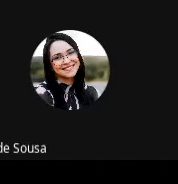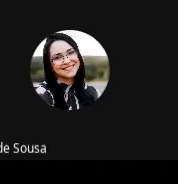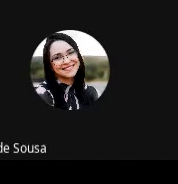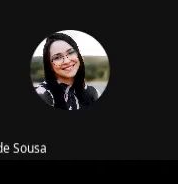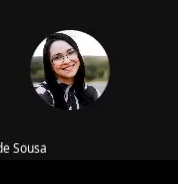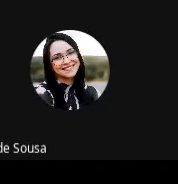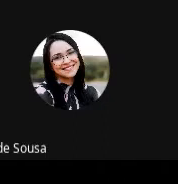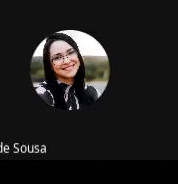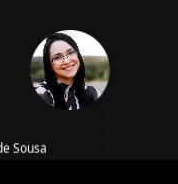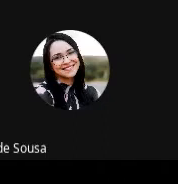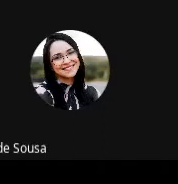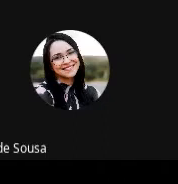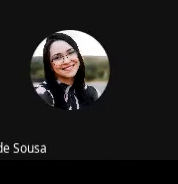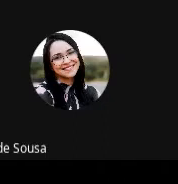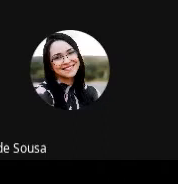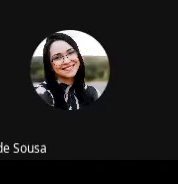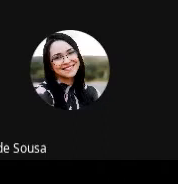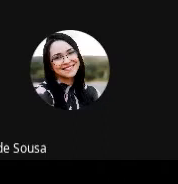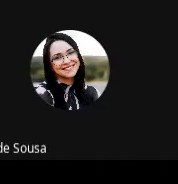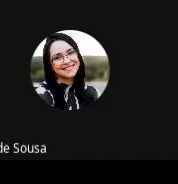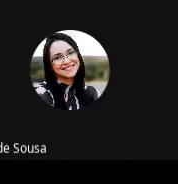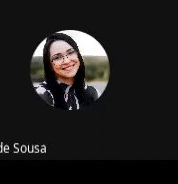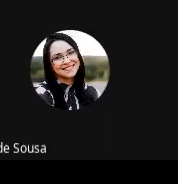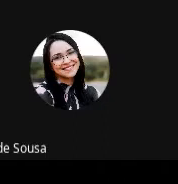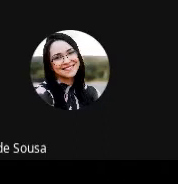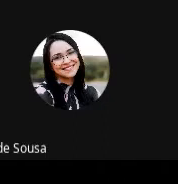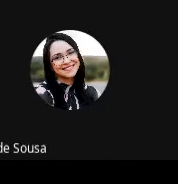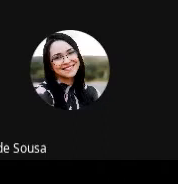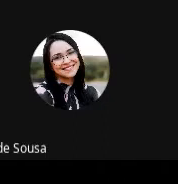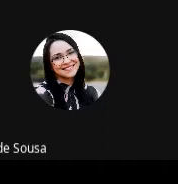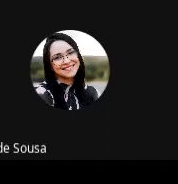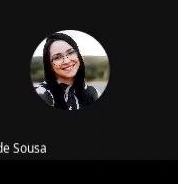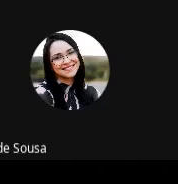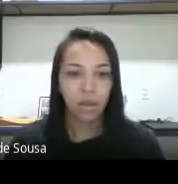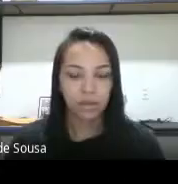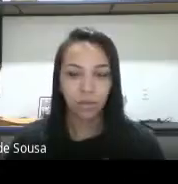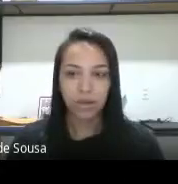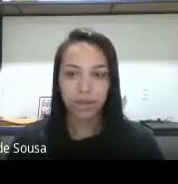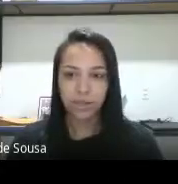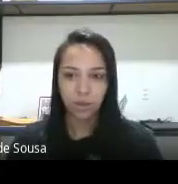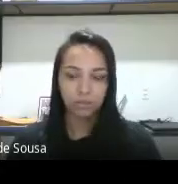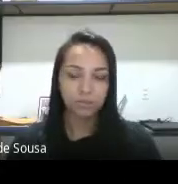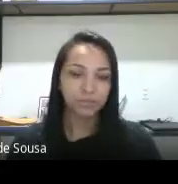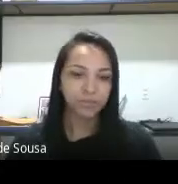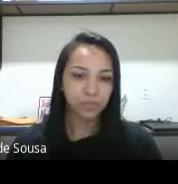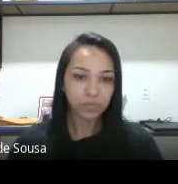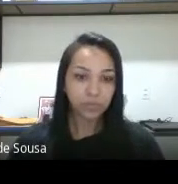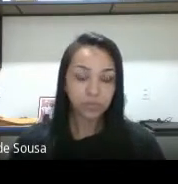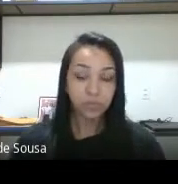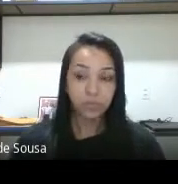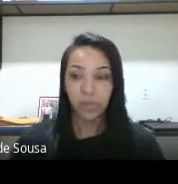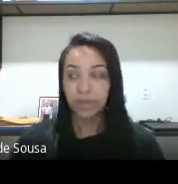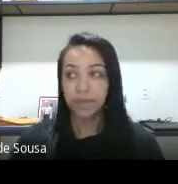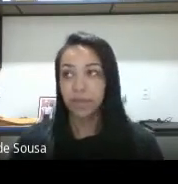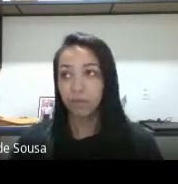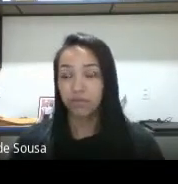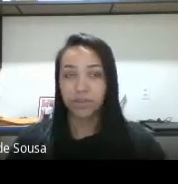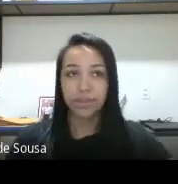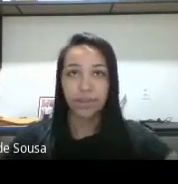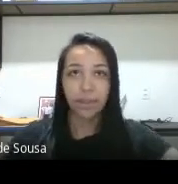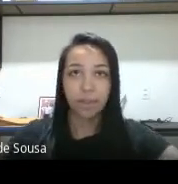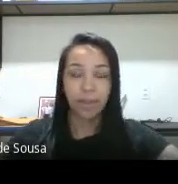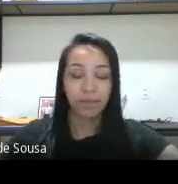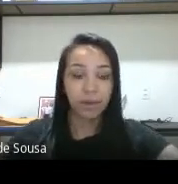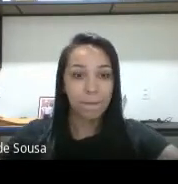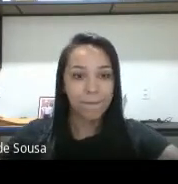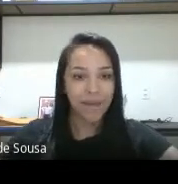que é na língua portuguesa o A e o O que recebem o tio. Então, olhem só. Se eu vou fazer aqui